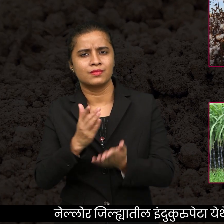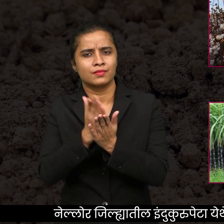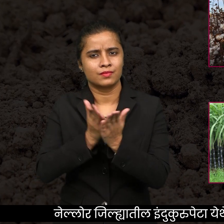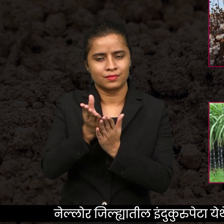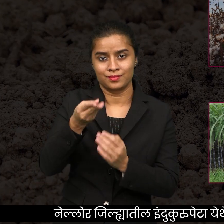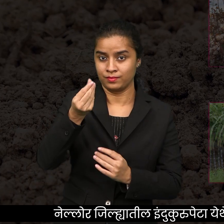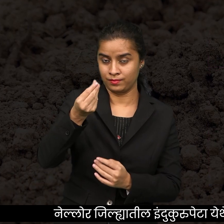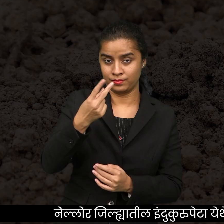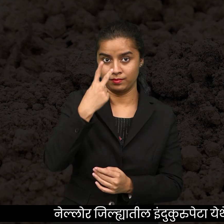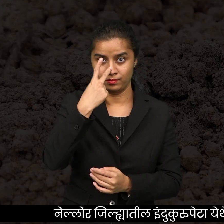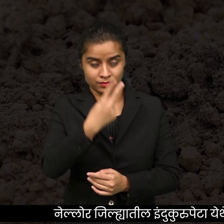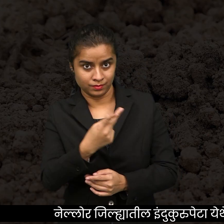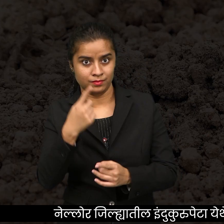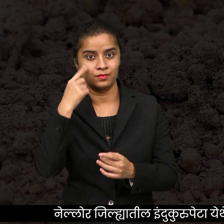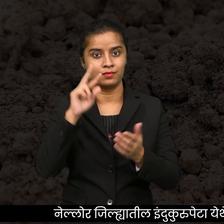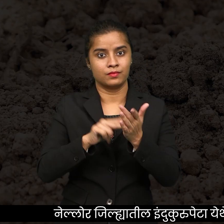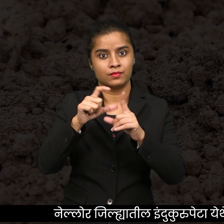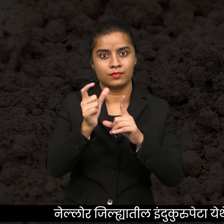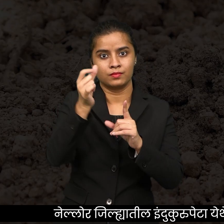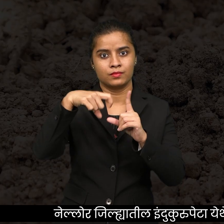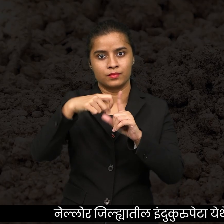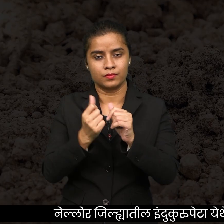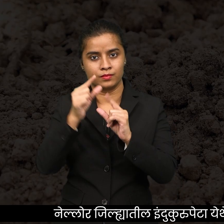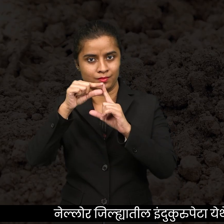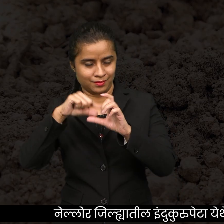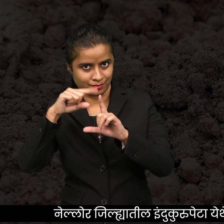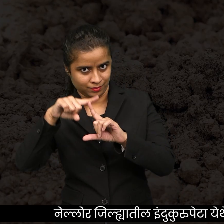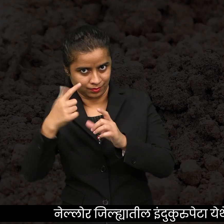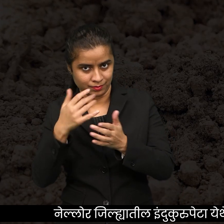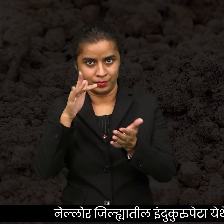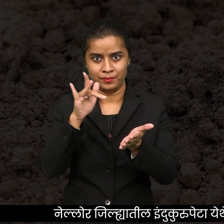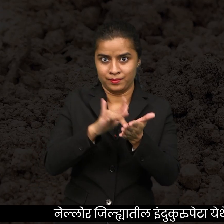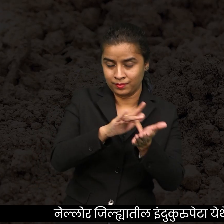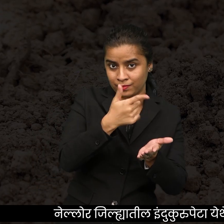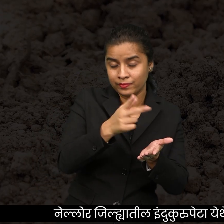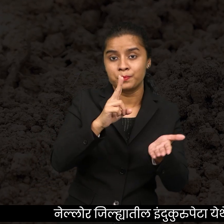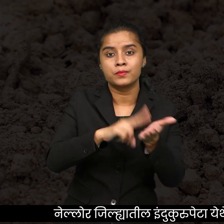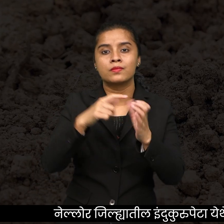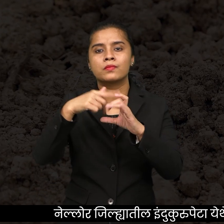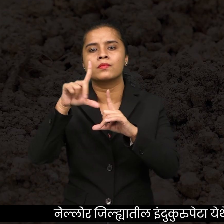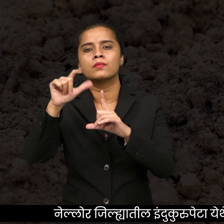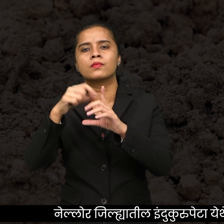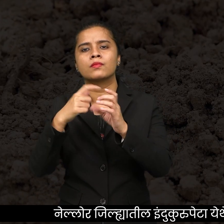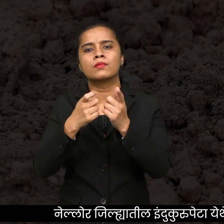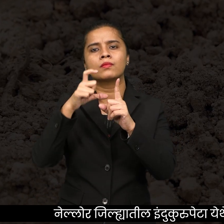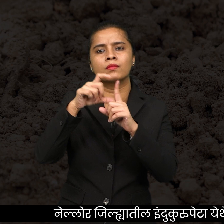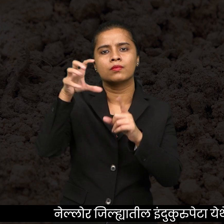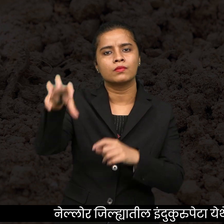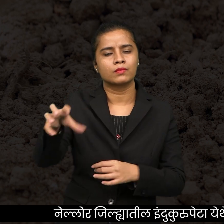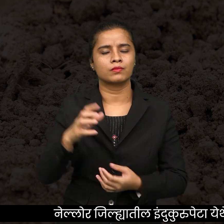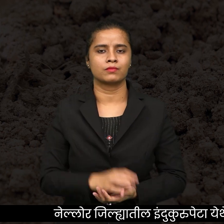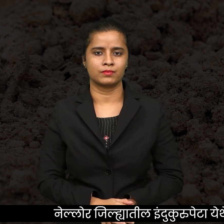नेल्लोर जिल्ह्यातली इंदुकुरुपेटा येथेही याच प्रकारची माती पाहायला मिळते.